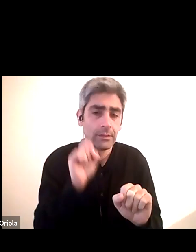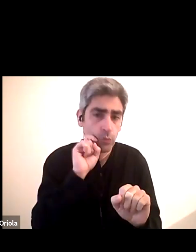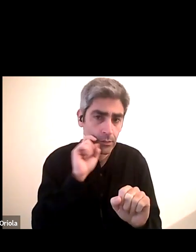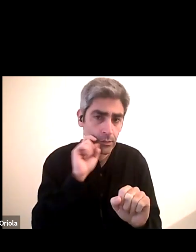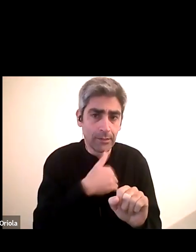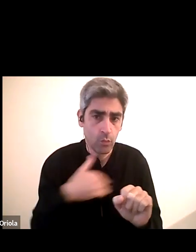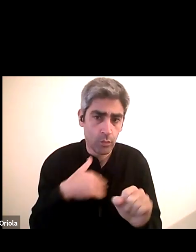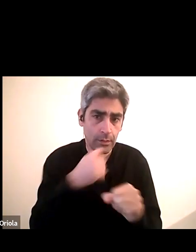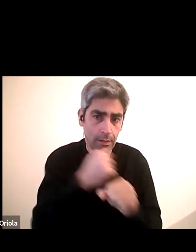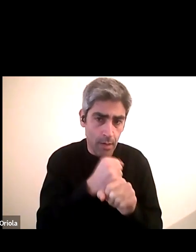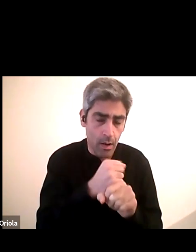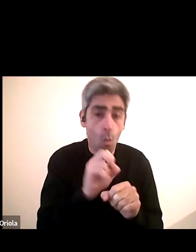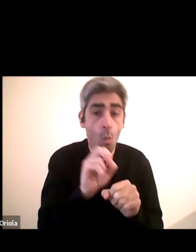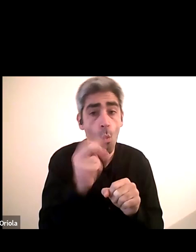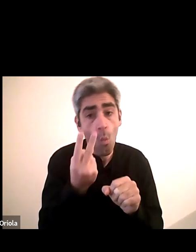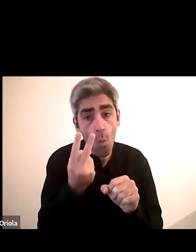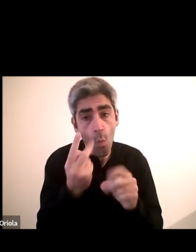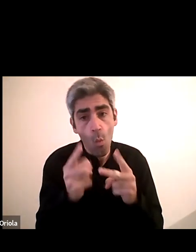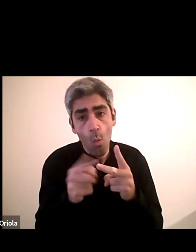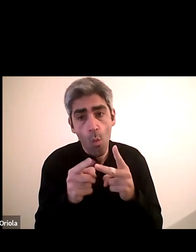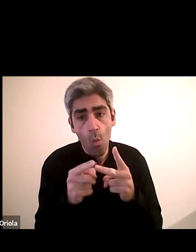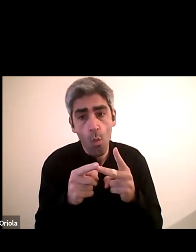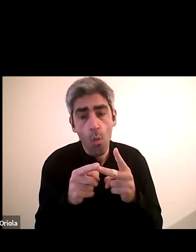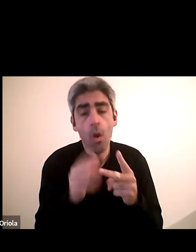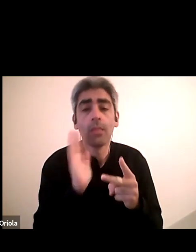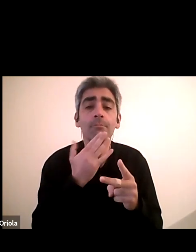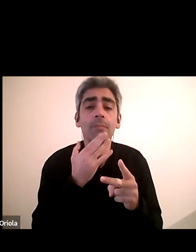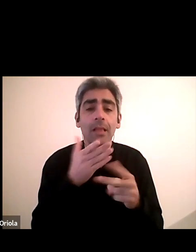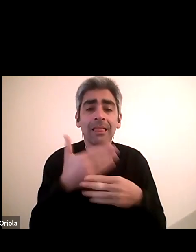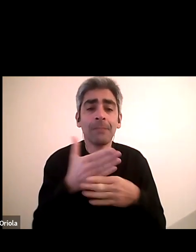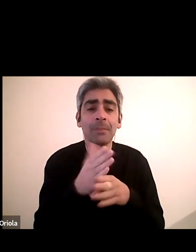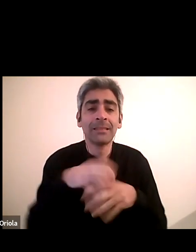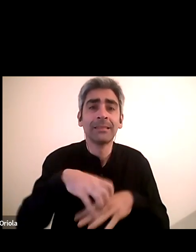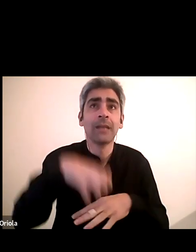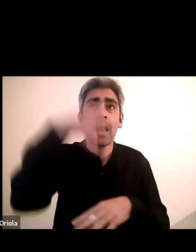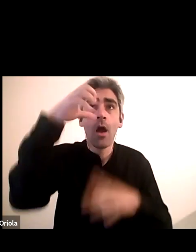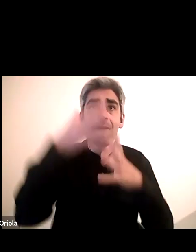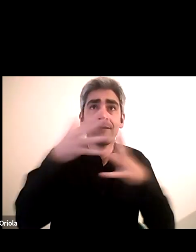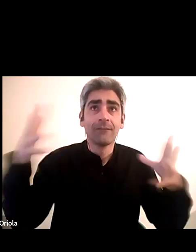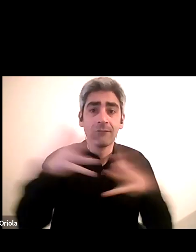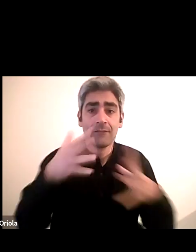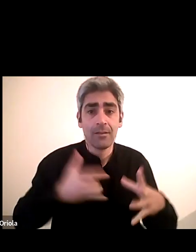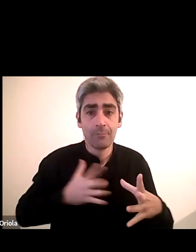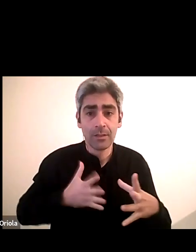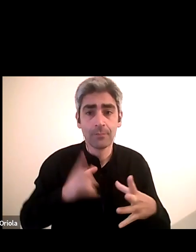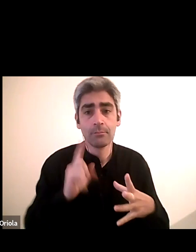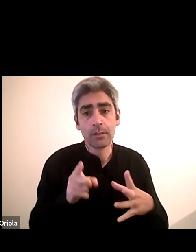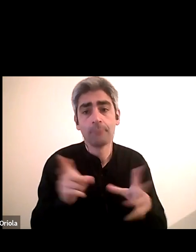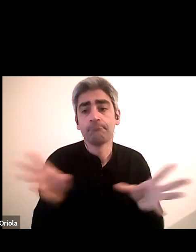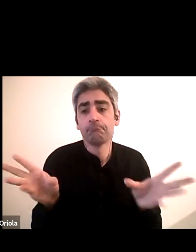trabalho ou, sempre que a dimensão o não justificar, fazer uma